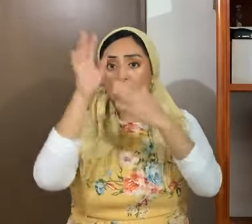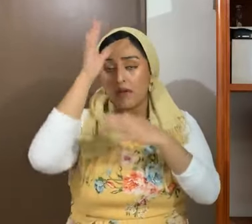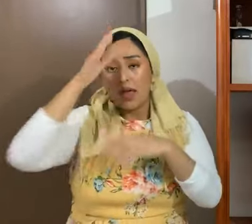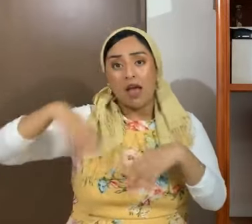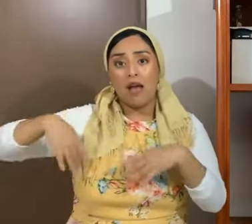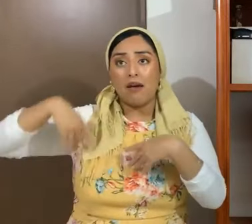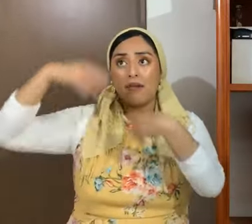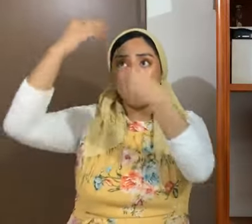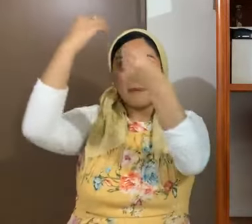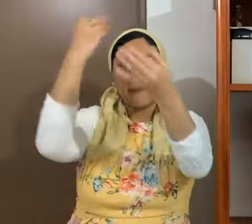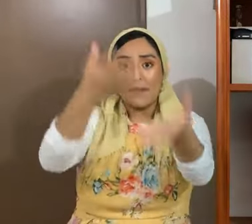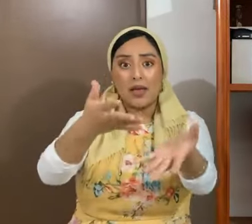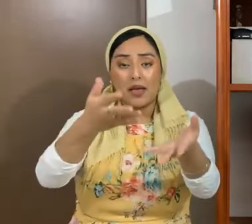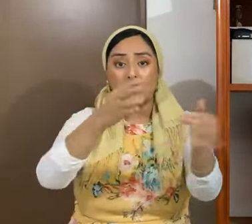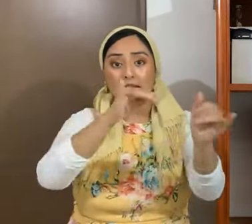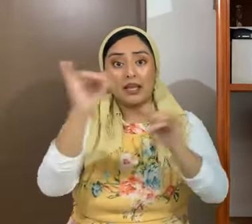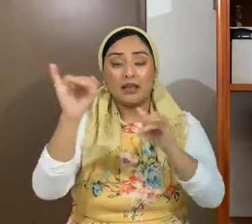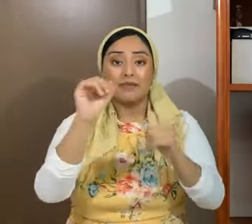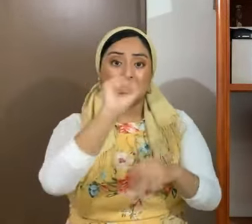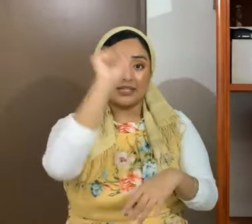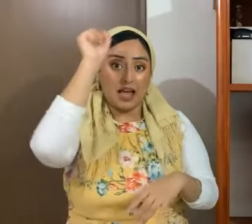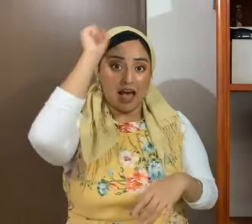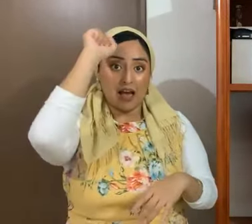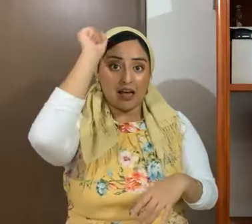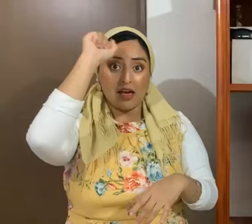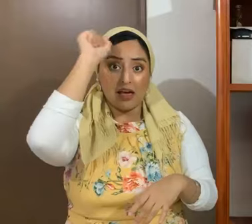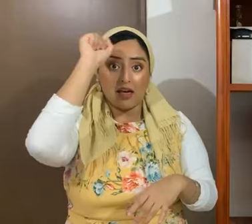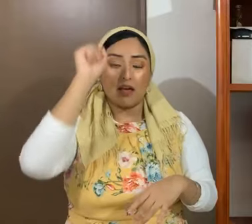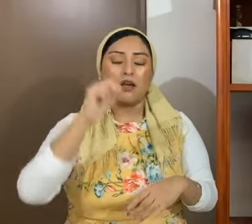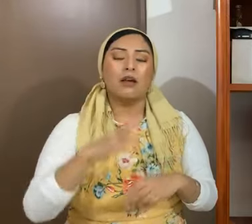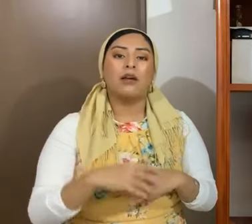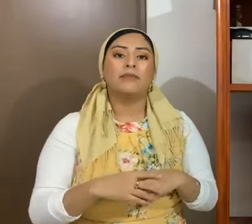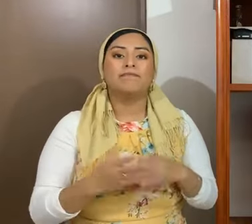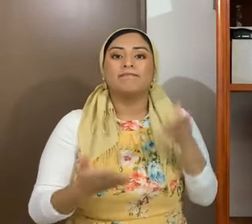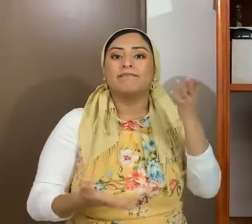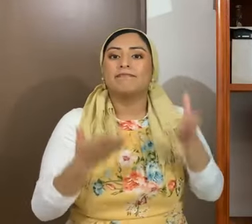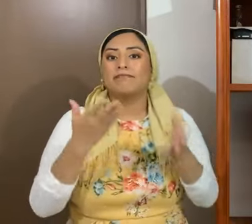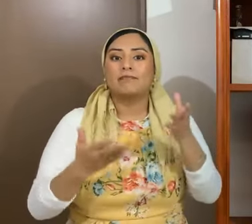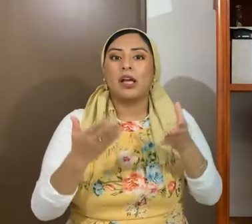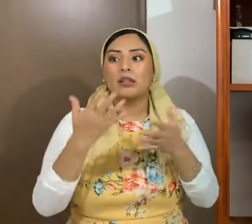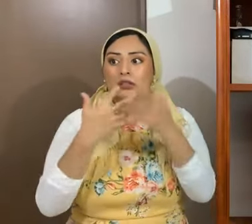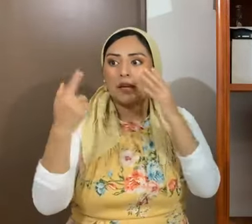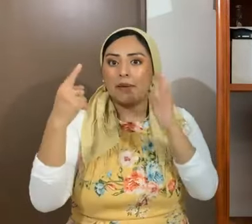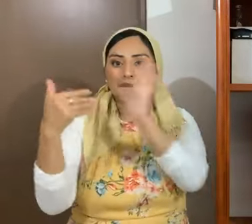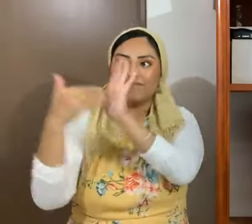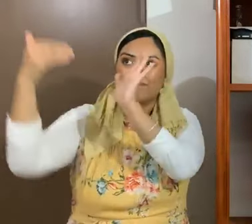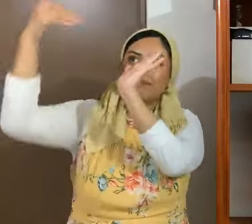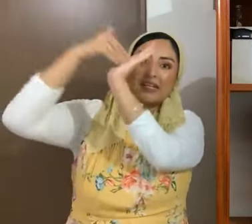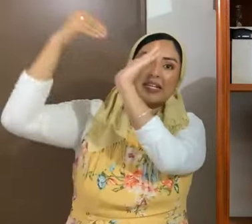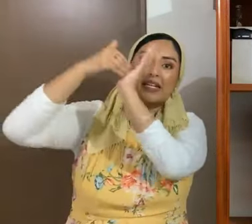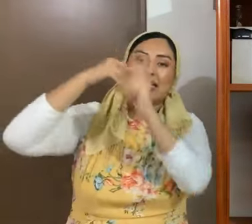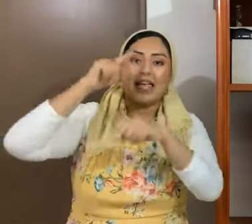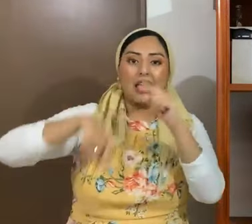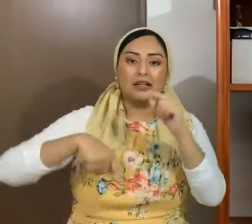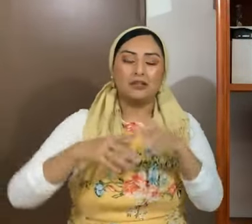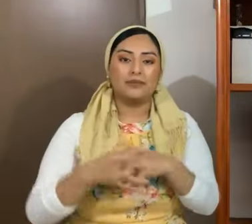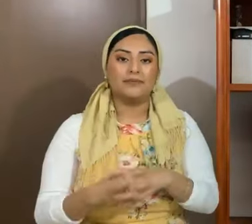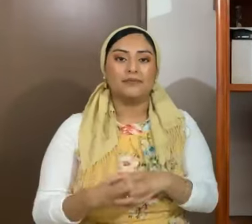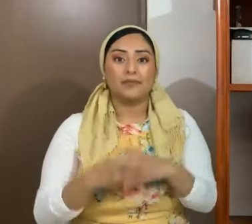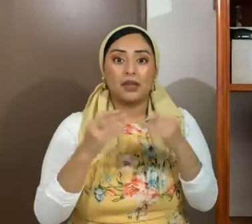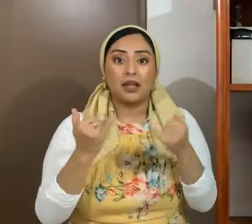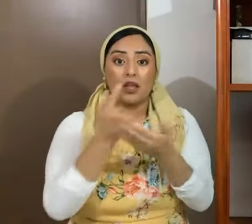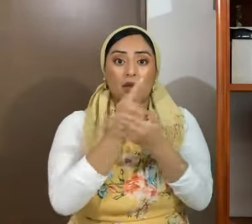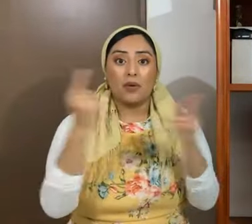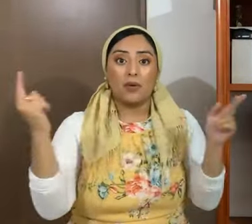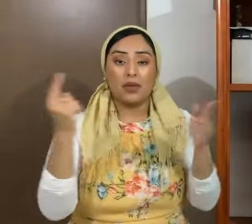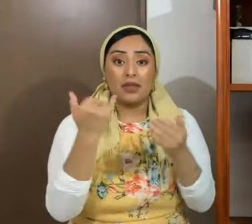te ha hablado, como aquí le habló a Sara y sustentó lo que le había dicho, probablemente sea porque algo está estorbando su oración. En esta